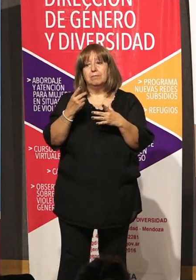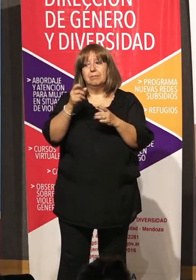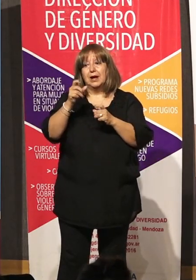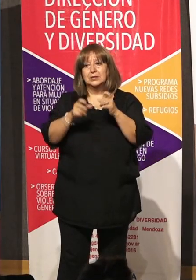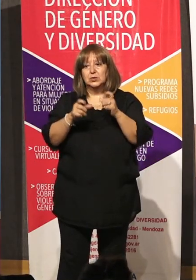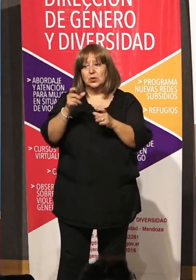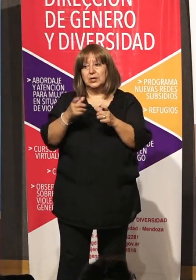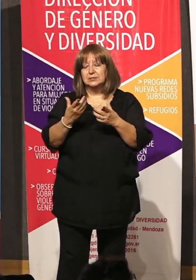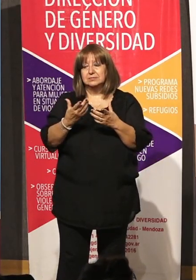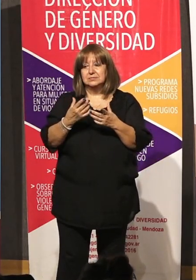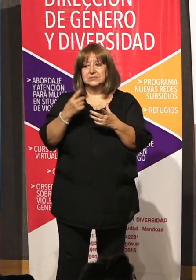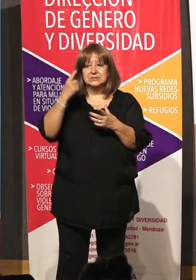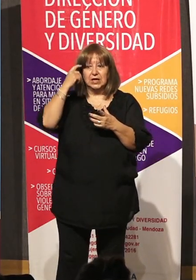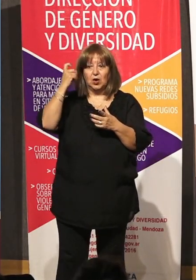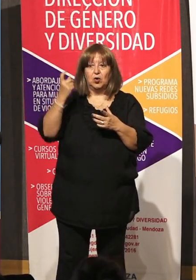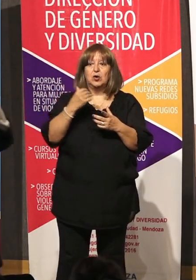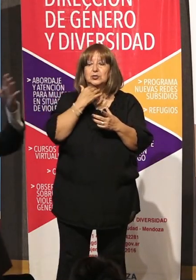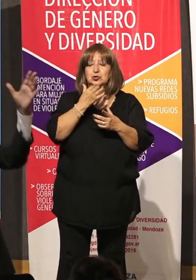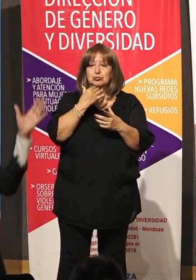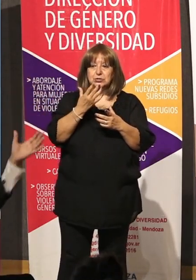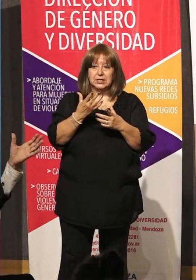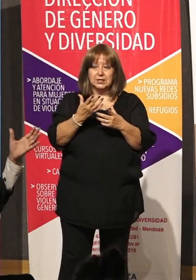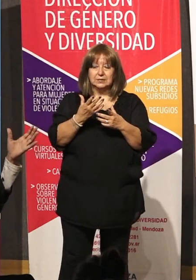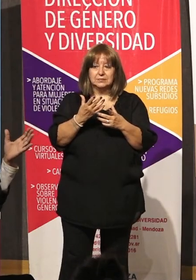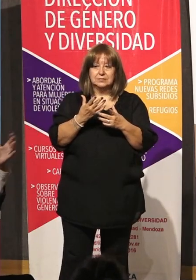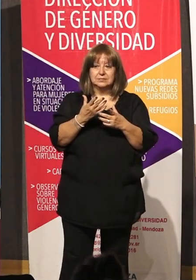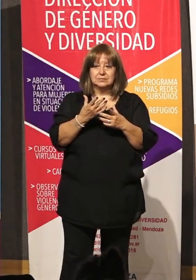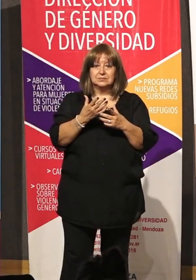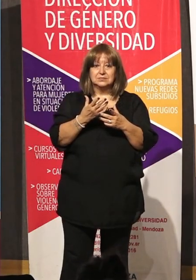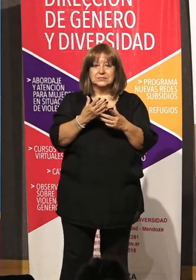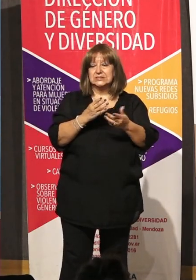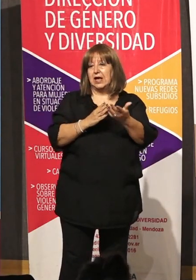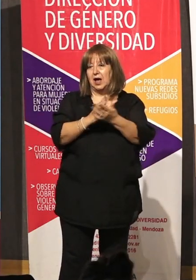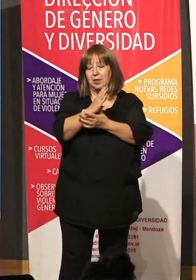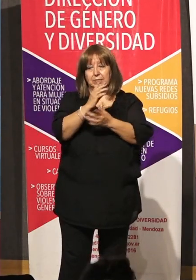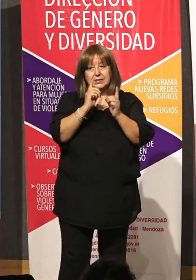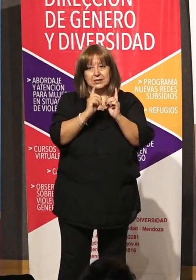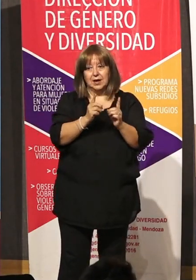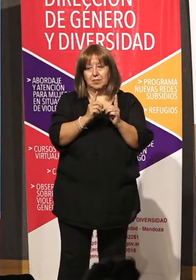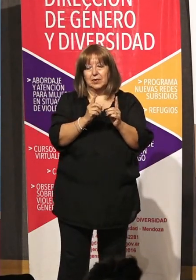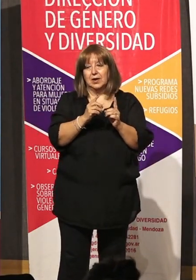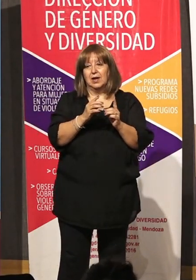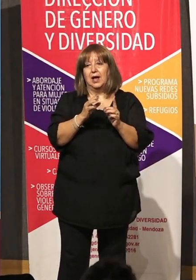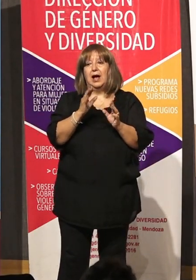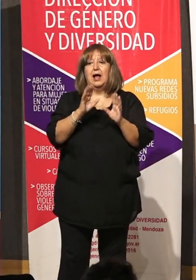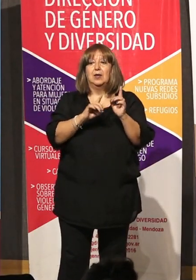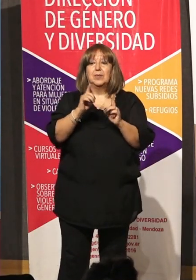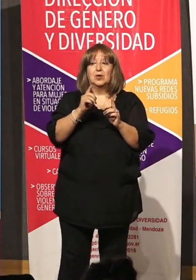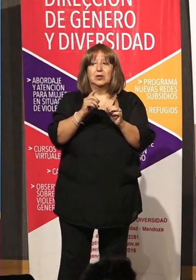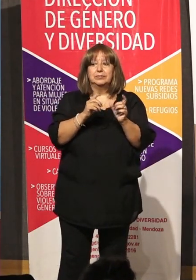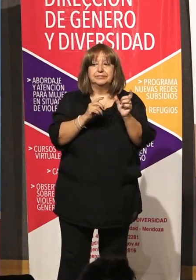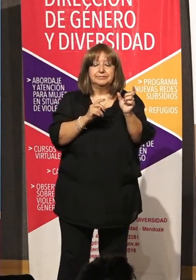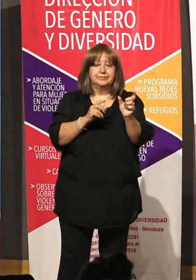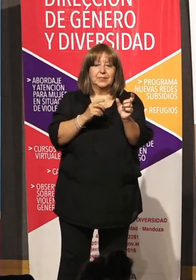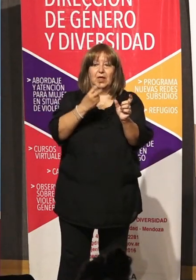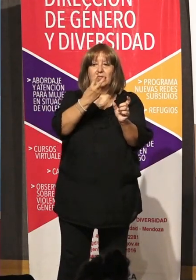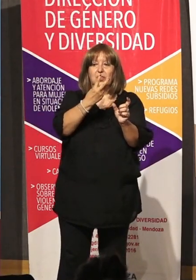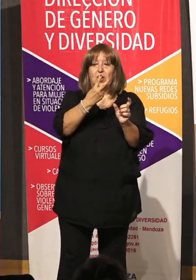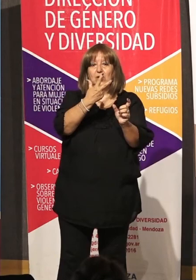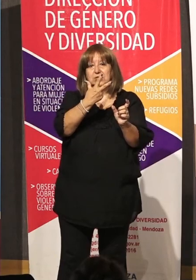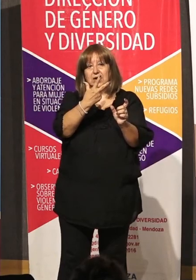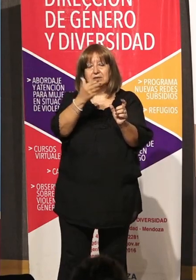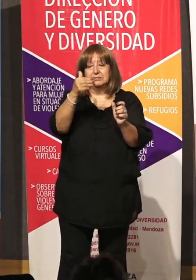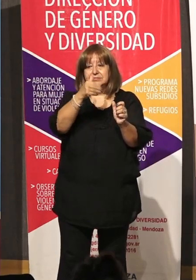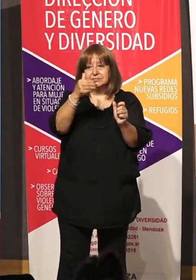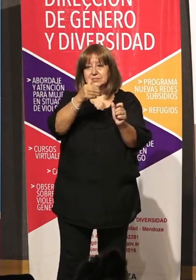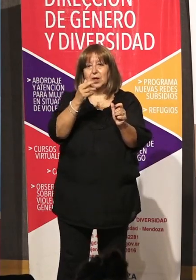esa misma psicóloga no se te puede atender in eternum. También hace una especie de abordaje, un poco de 2-3 sesiones,